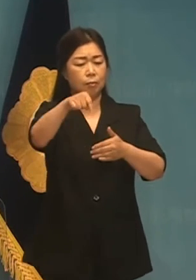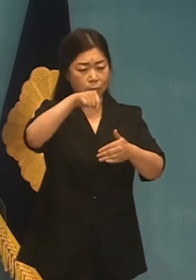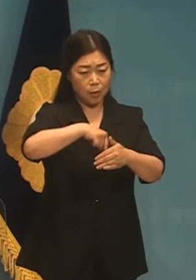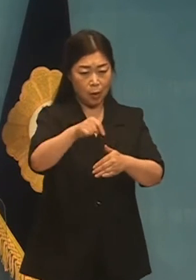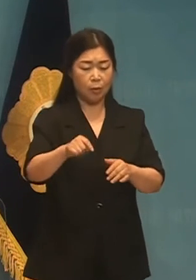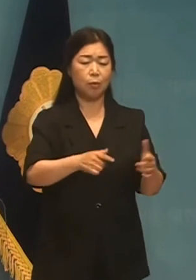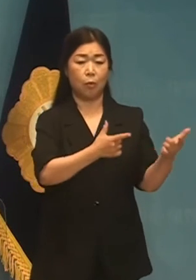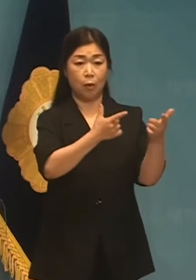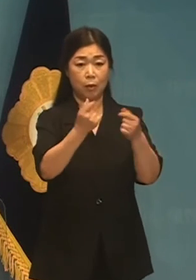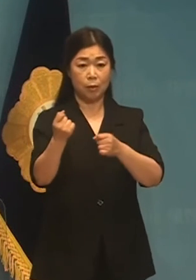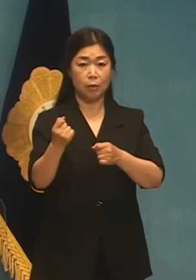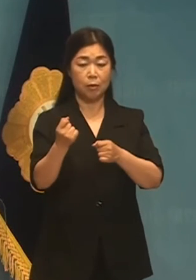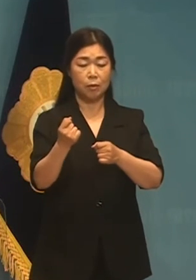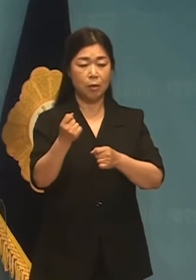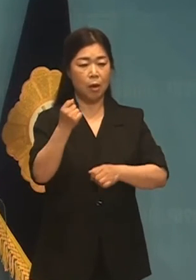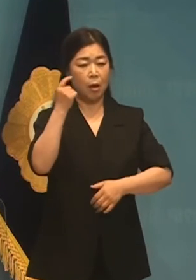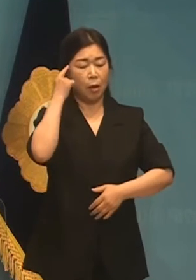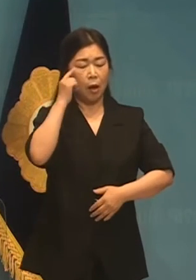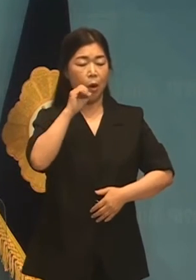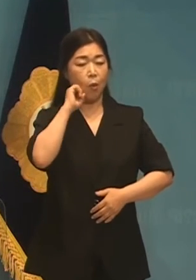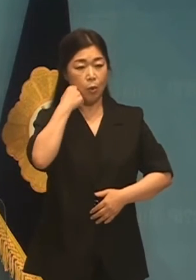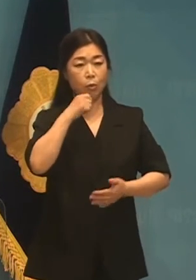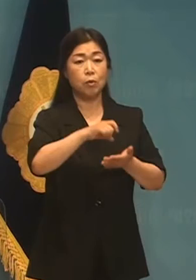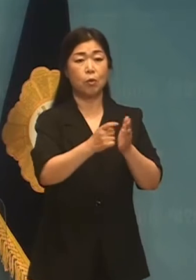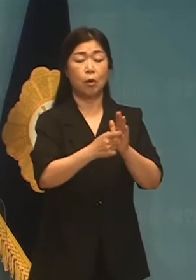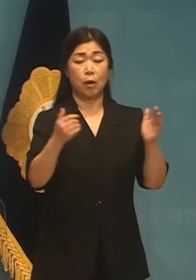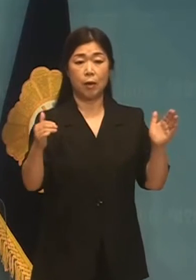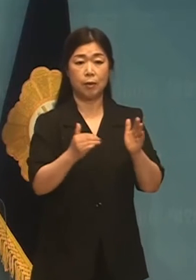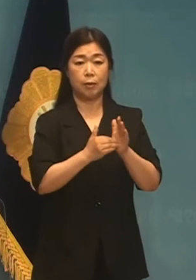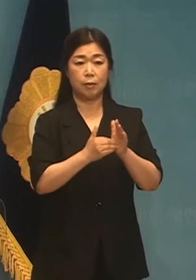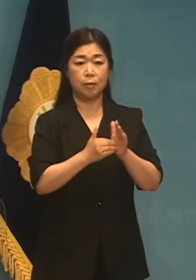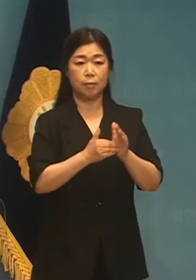못할 부가가치를 창출하게 될 것입니다.